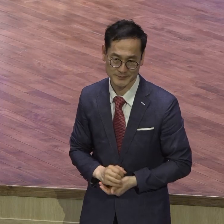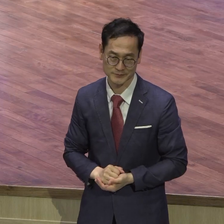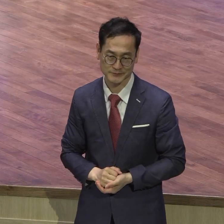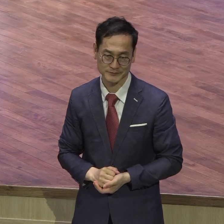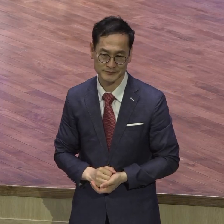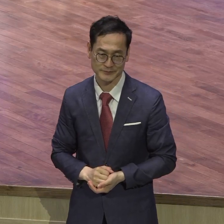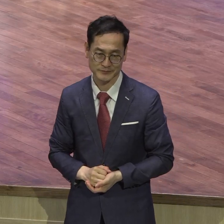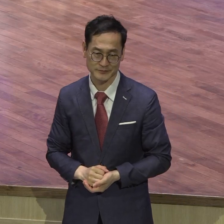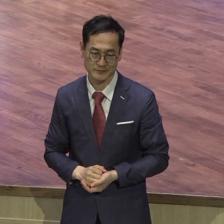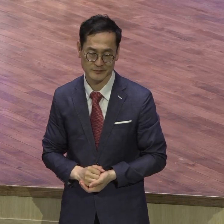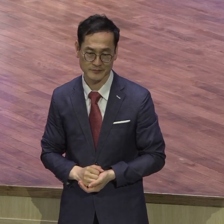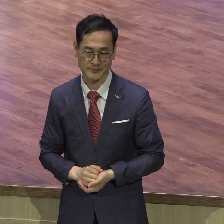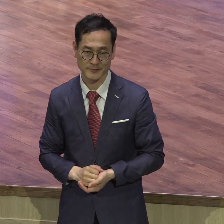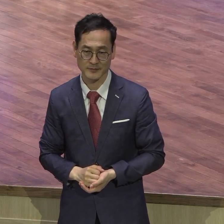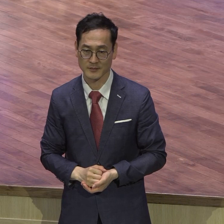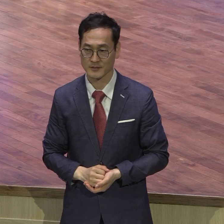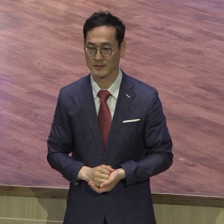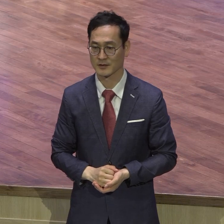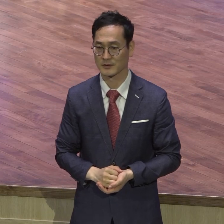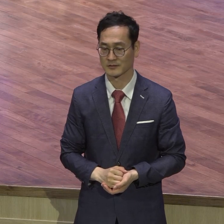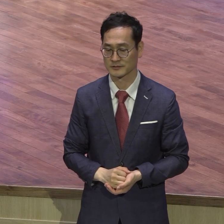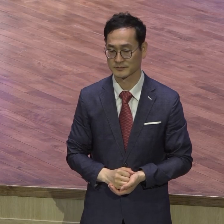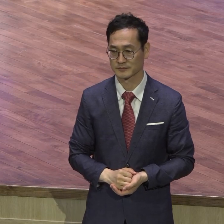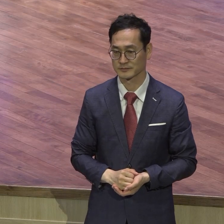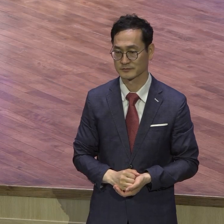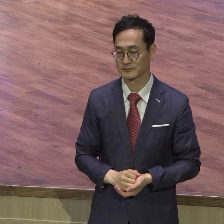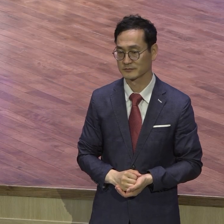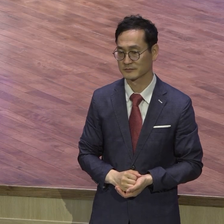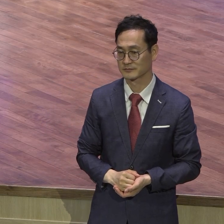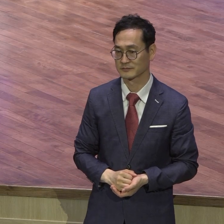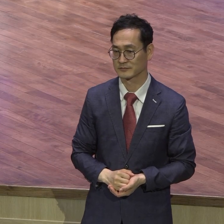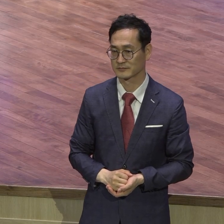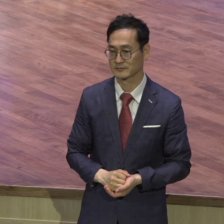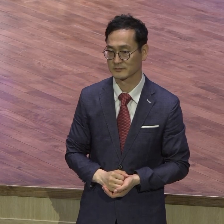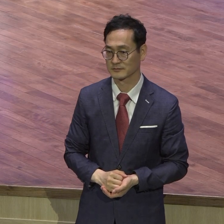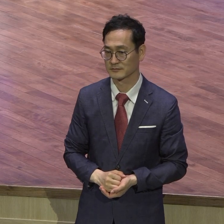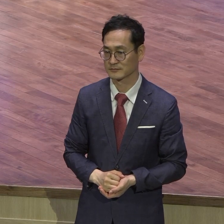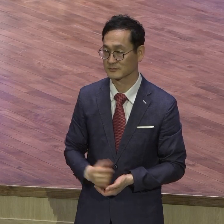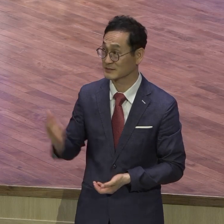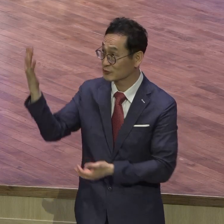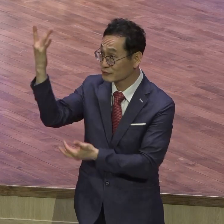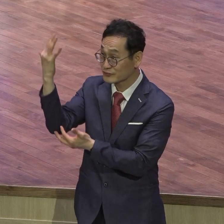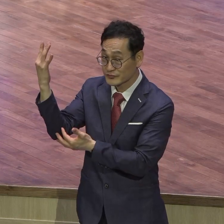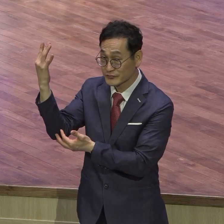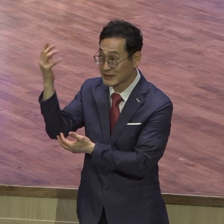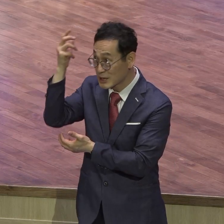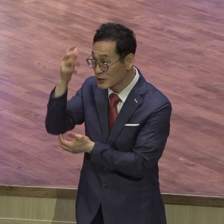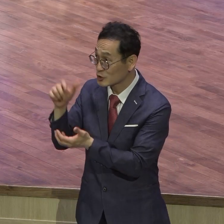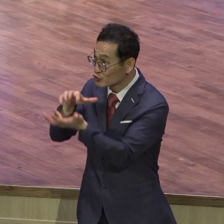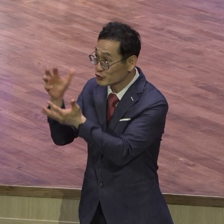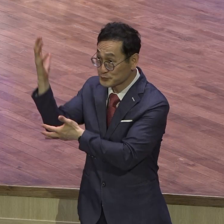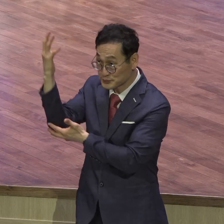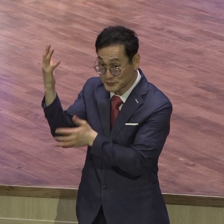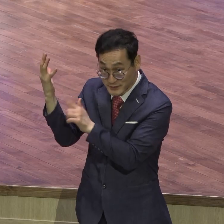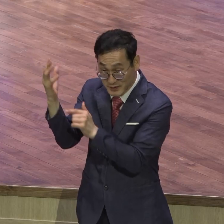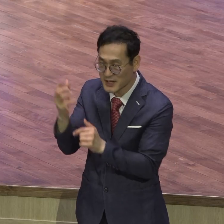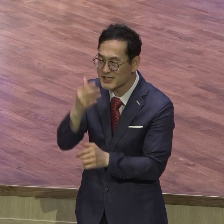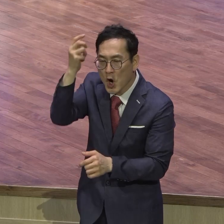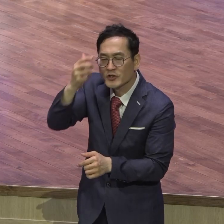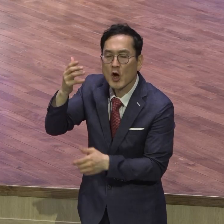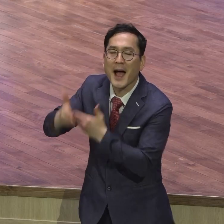하나님의 자녀 그게 뭐요 바로 구름기둥 불기둥 지금이 뭐요 성령 하나님이십니다 성령